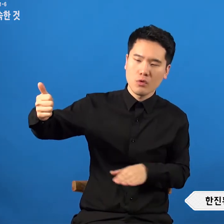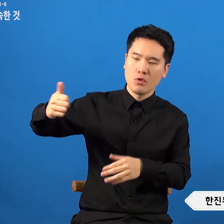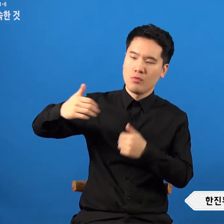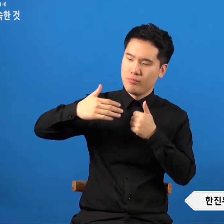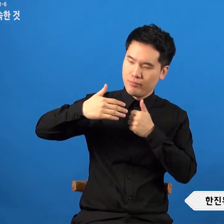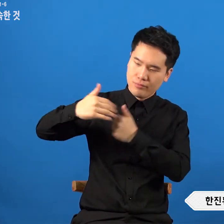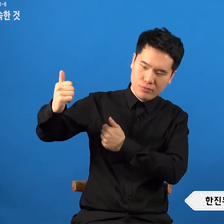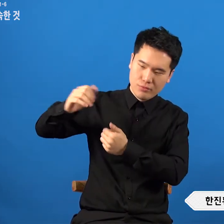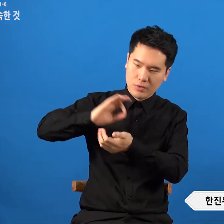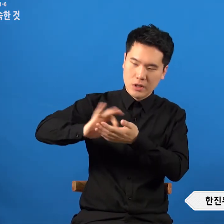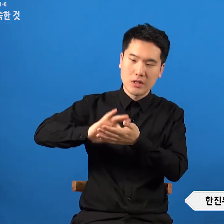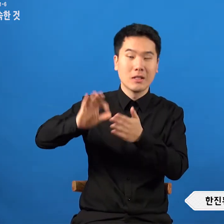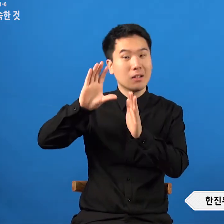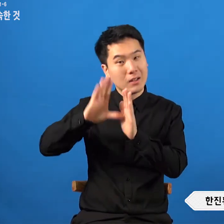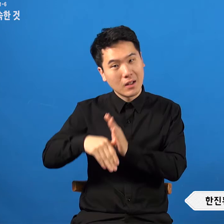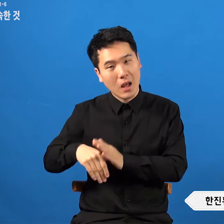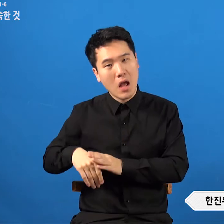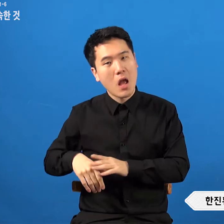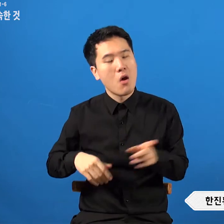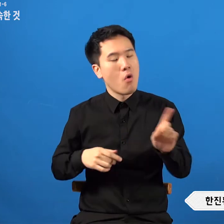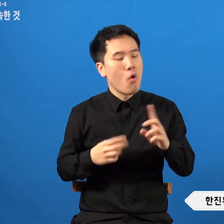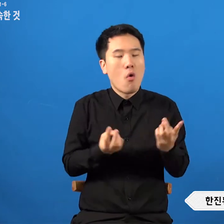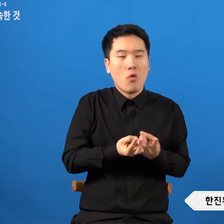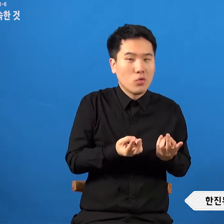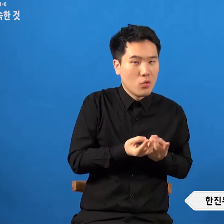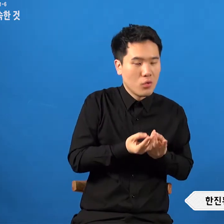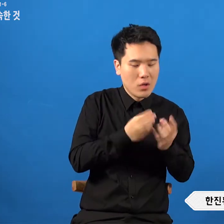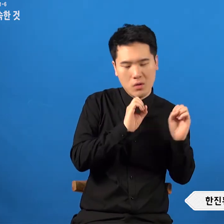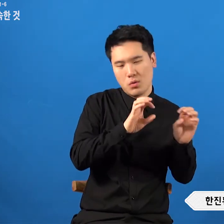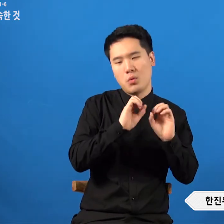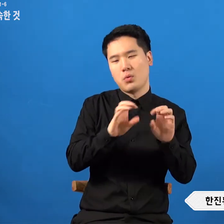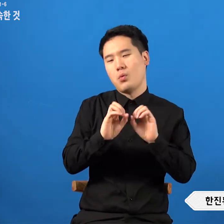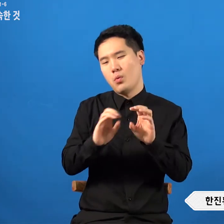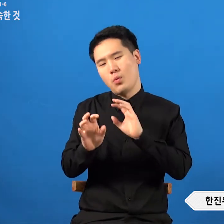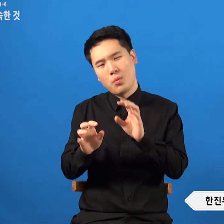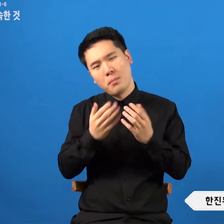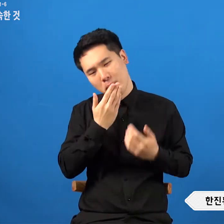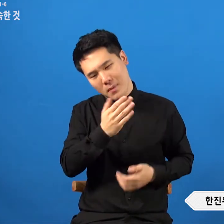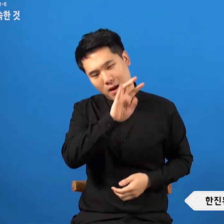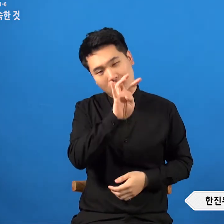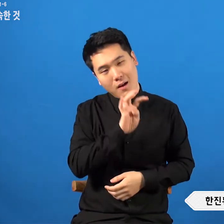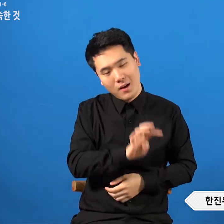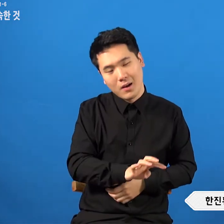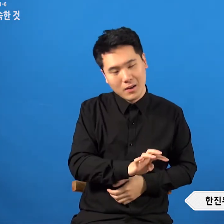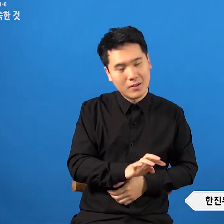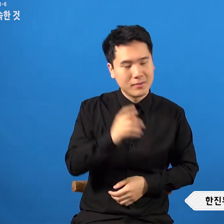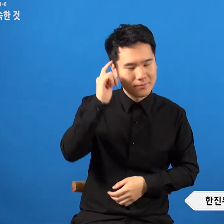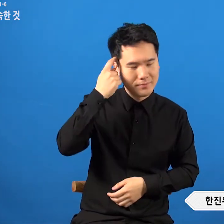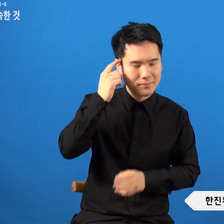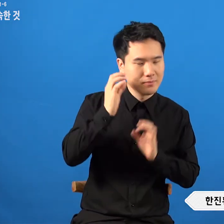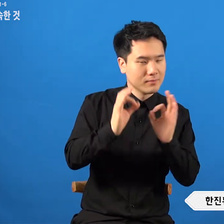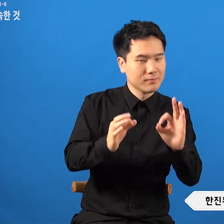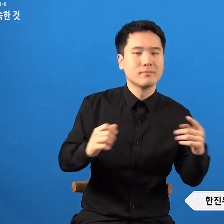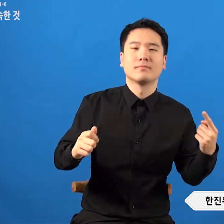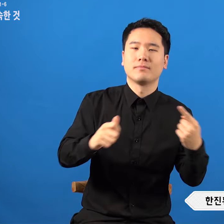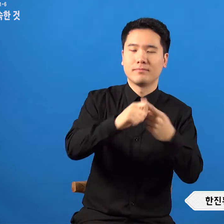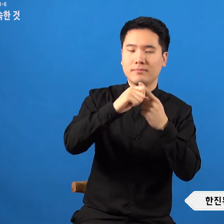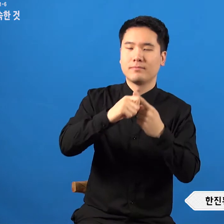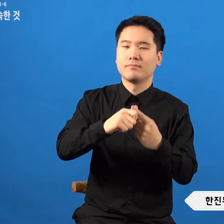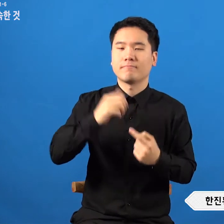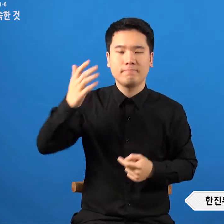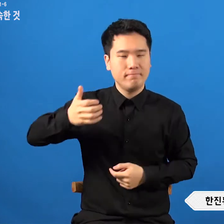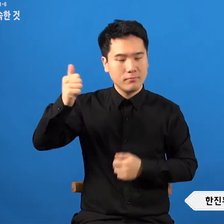우리를 불러 써주실 때에 어떻게 선교를 해야 할까? 그것을 좀 생각을 해보겠습니다.